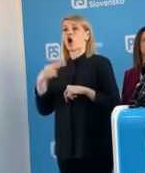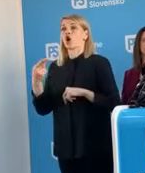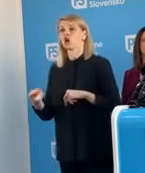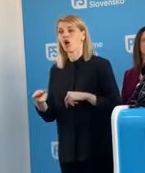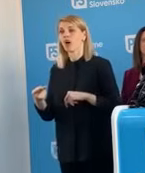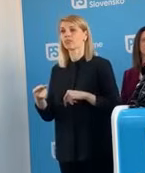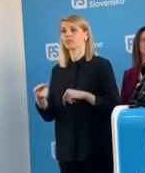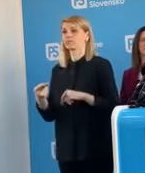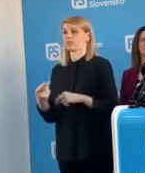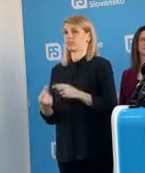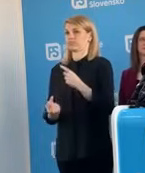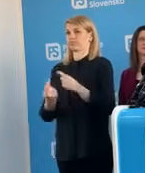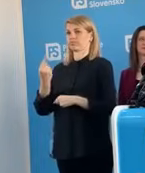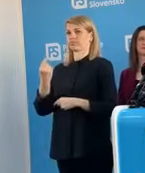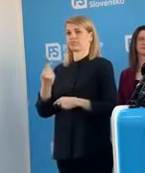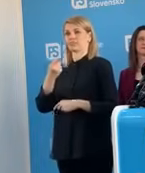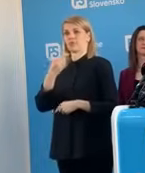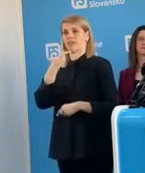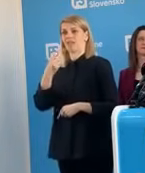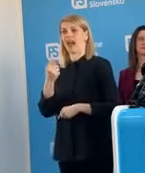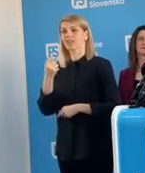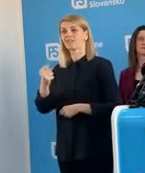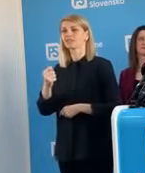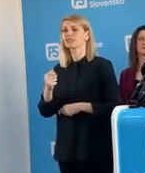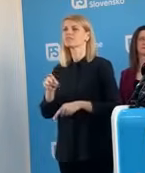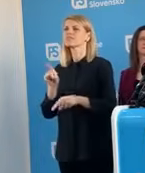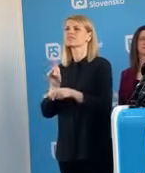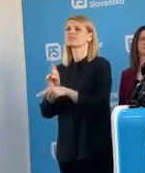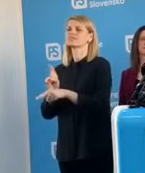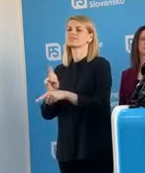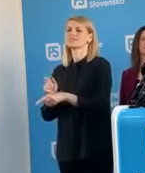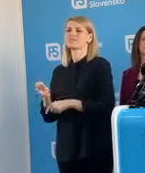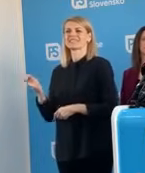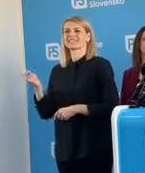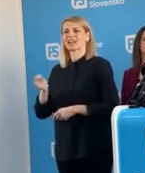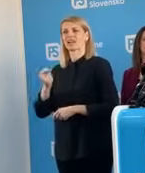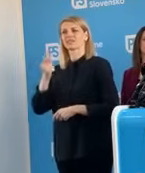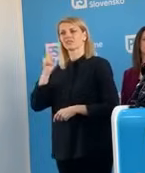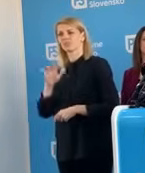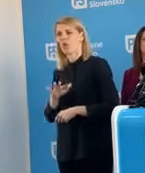dozvedeli, že to je trest za to,